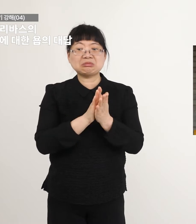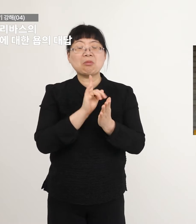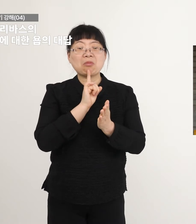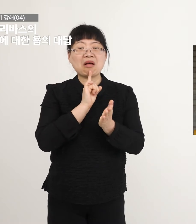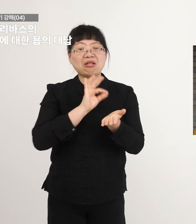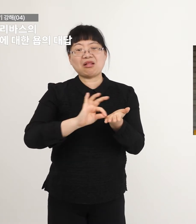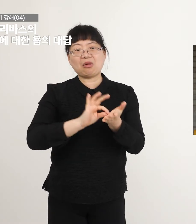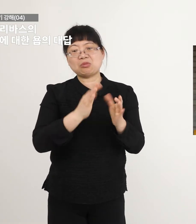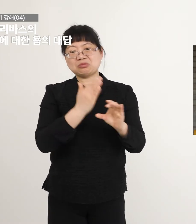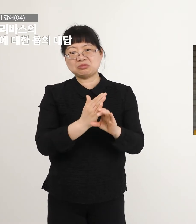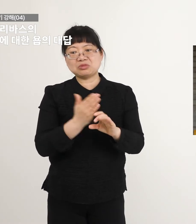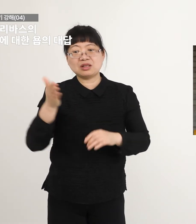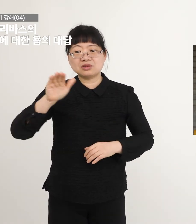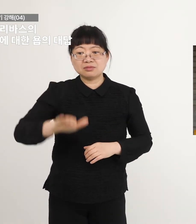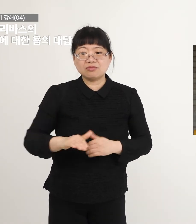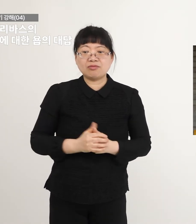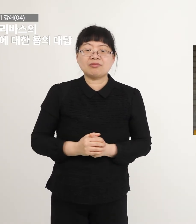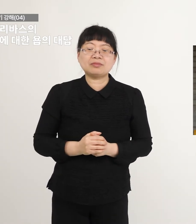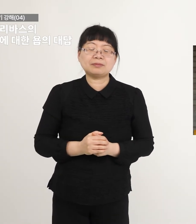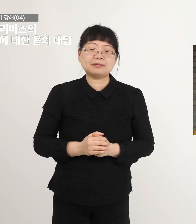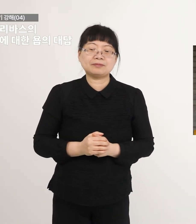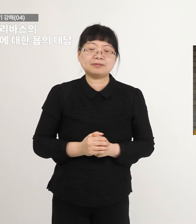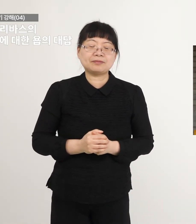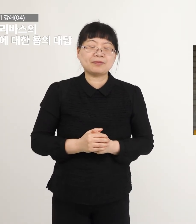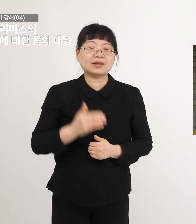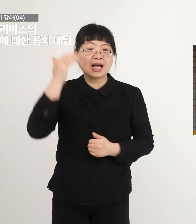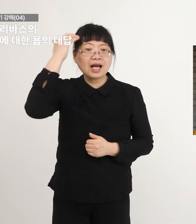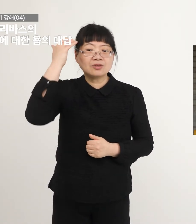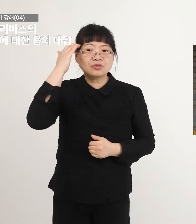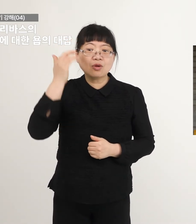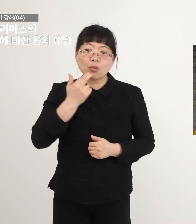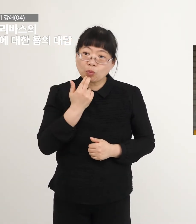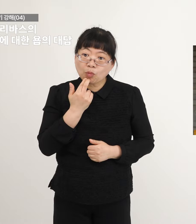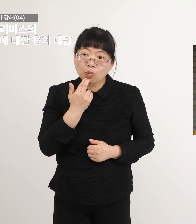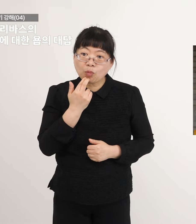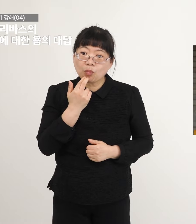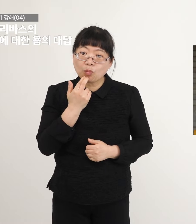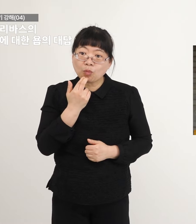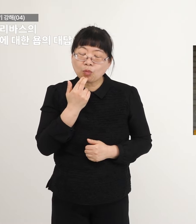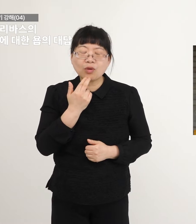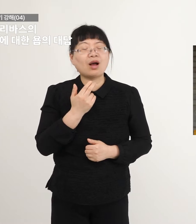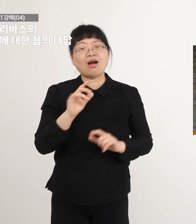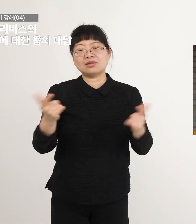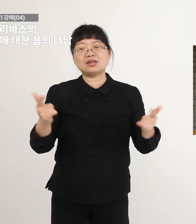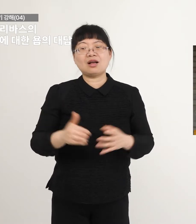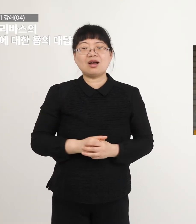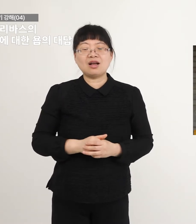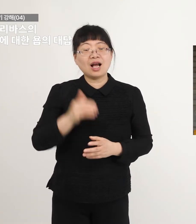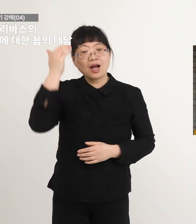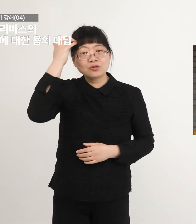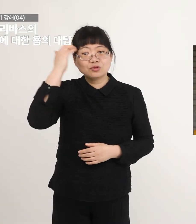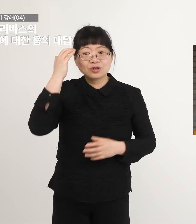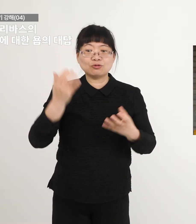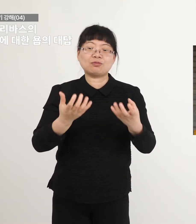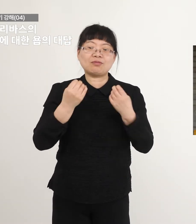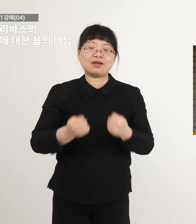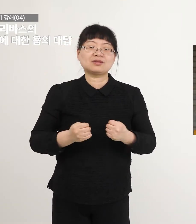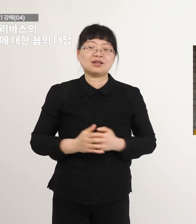예. 그런데 한국에는 없을까요? 아닙니다. 더